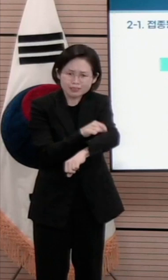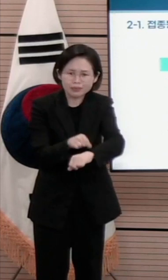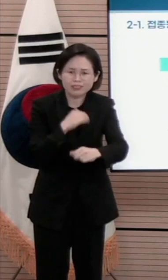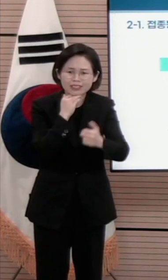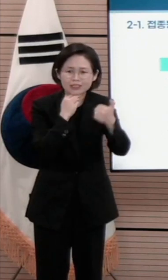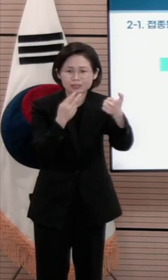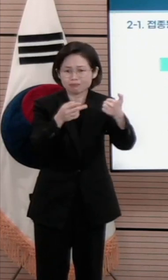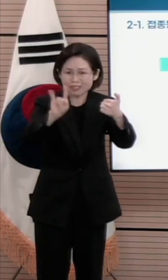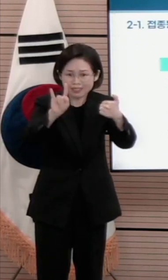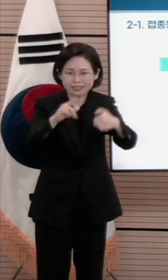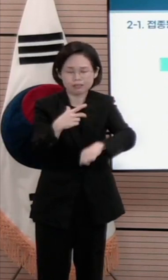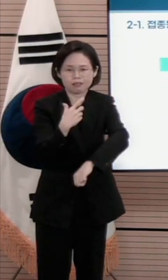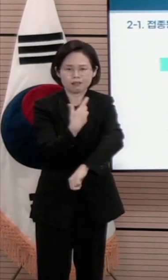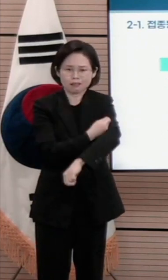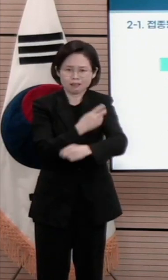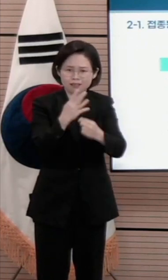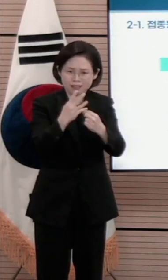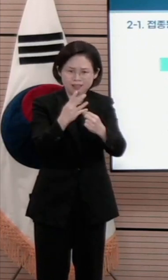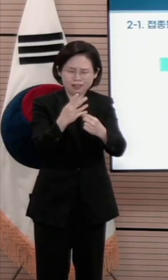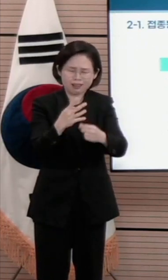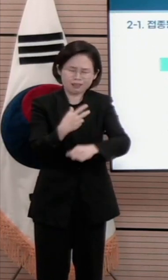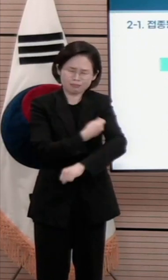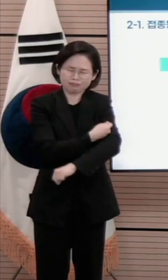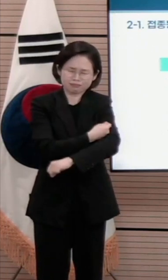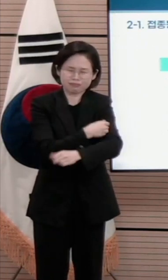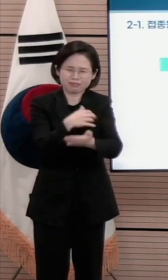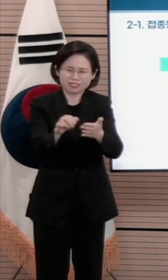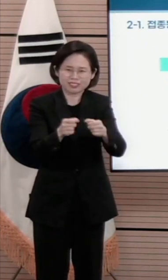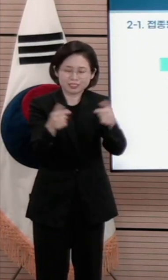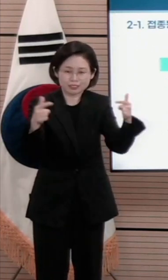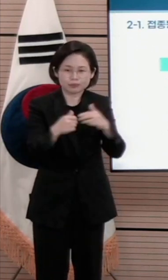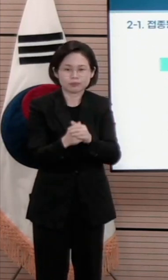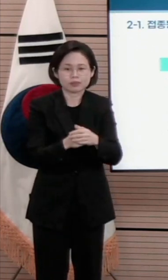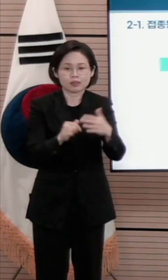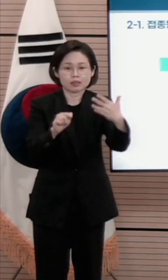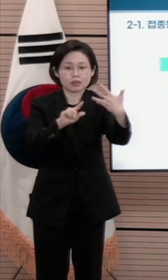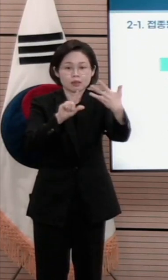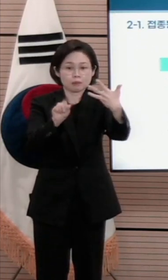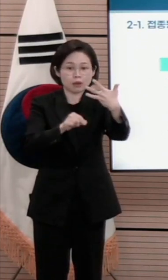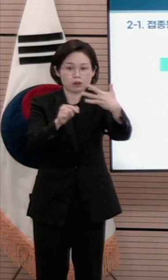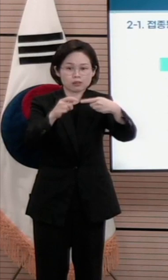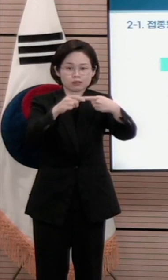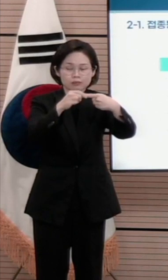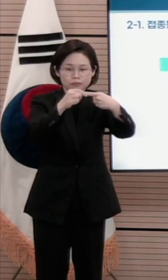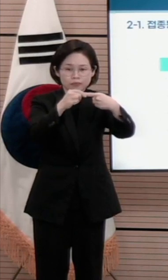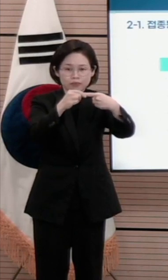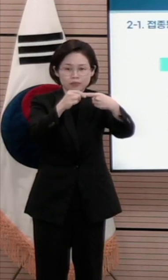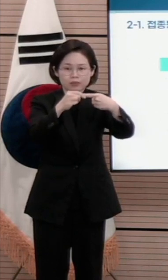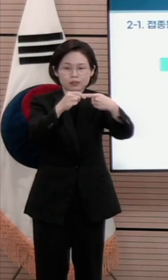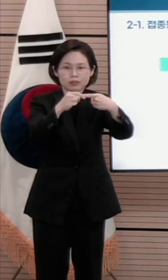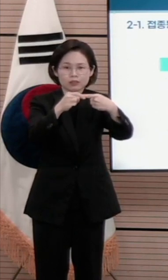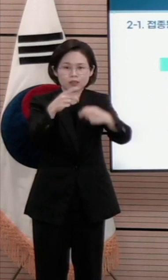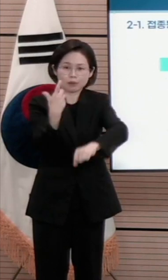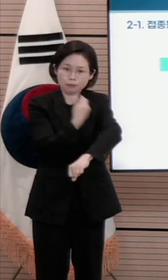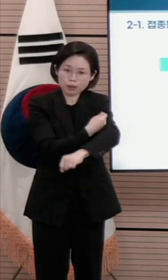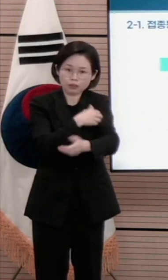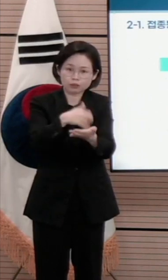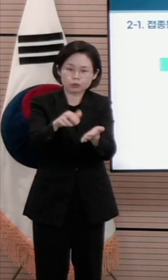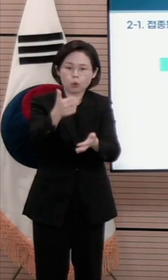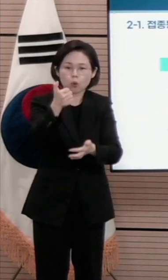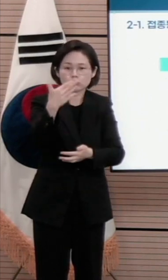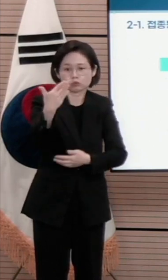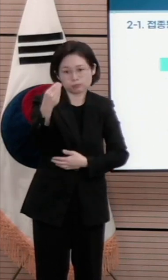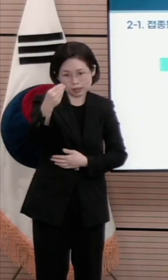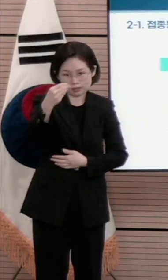예방접종 건수가 많이 늘어났습니다. 그래서 8월 일주에 전체 59만 건 접종이